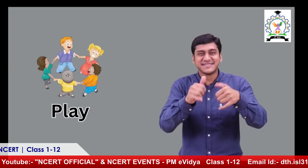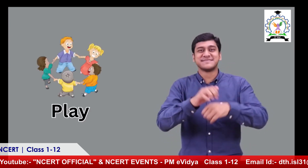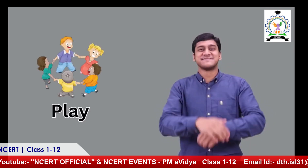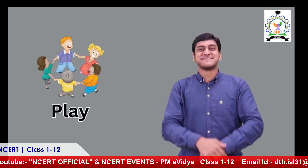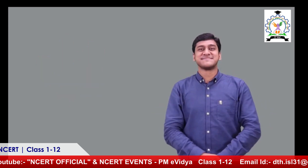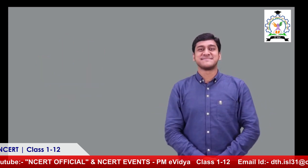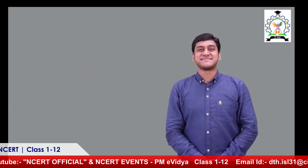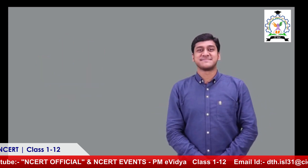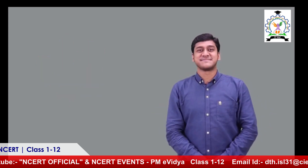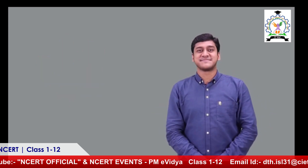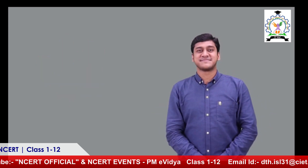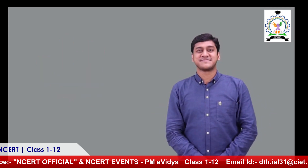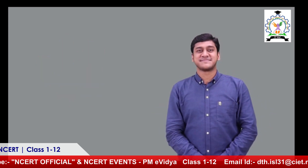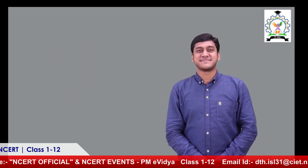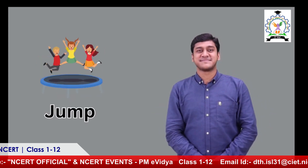खेलना,